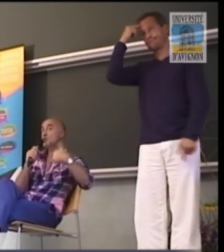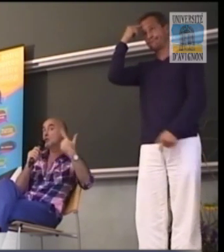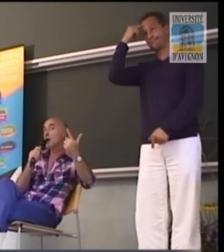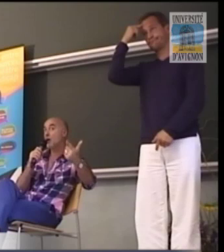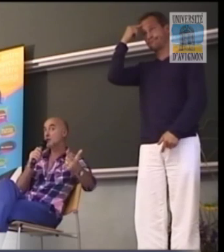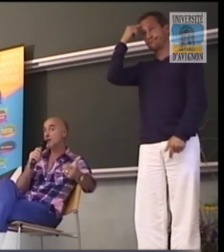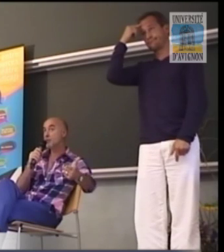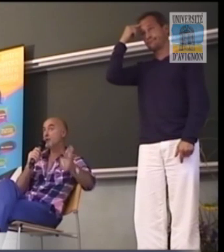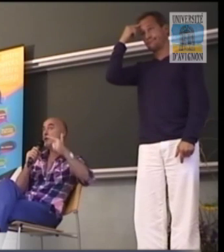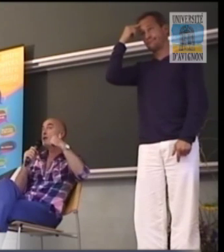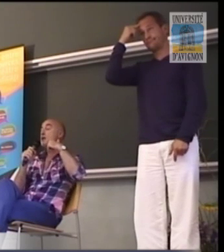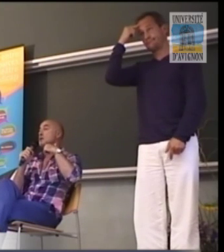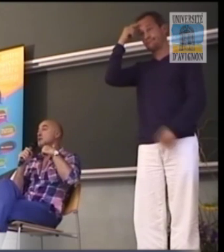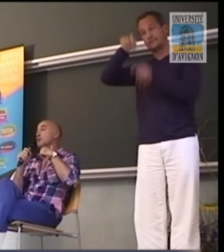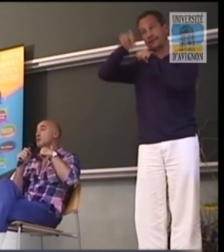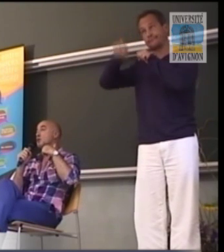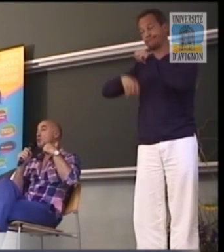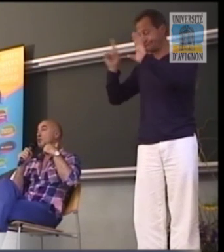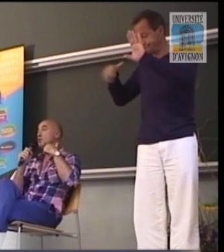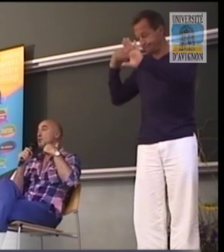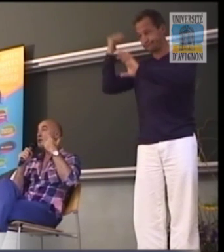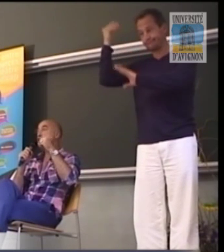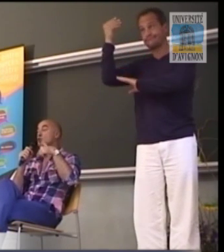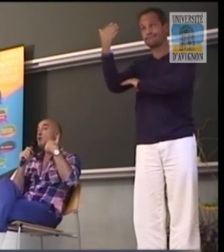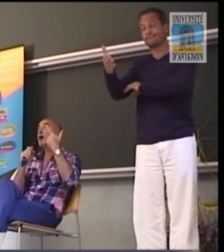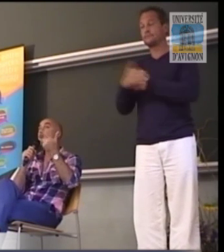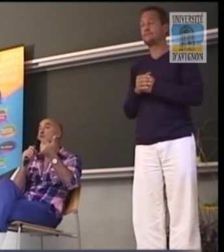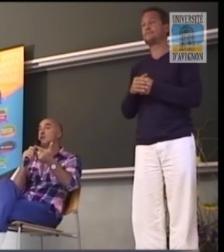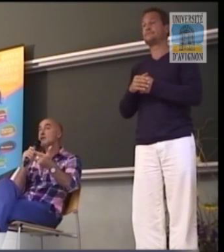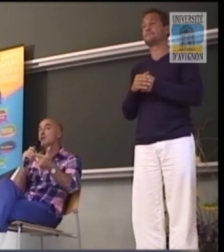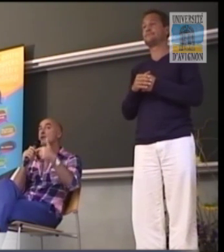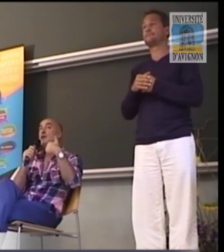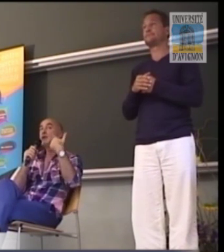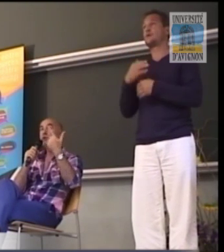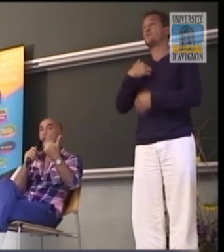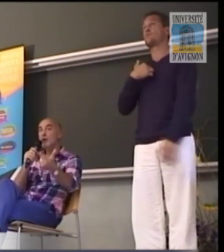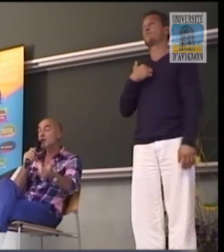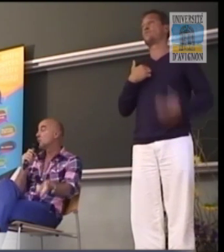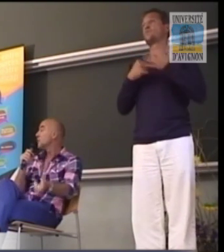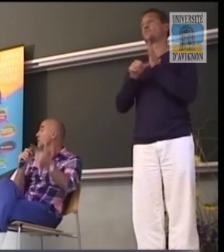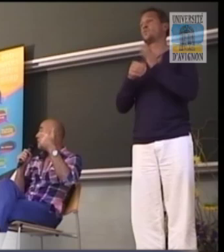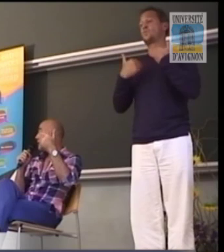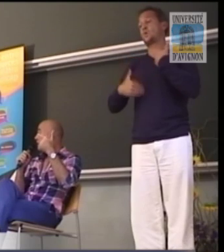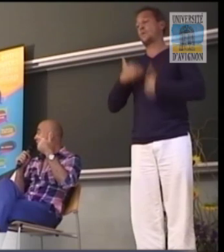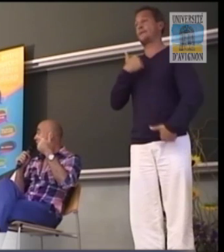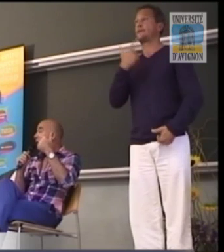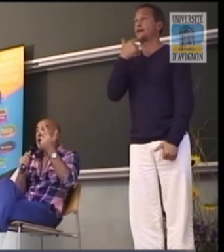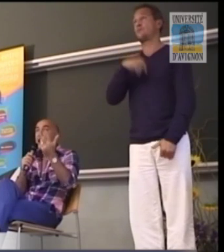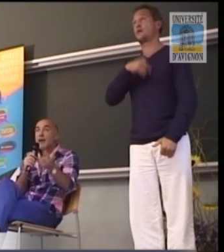dis je suis handicapé, ça veut dire que je dis que je suis impuissant, inopérant,